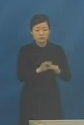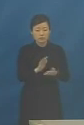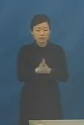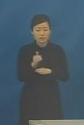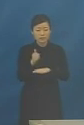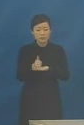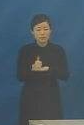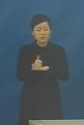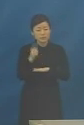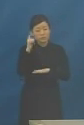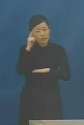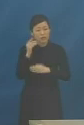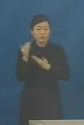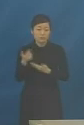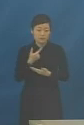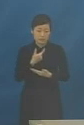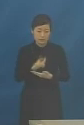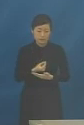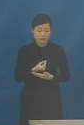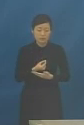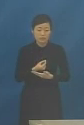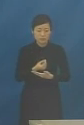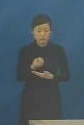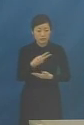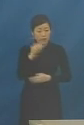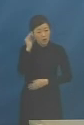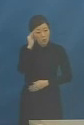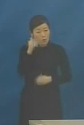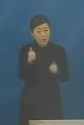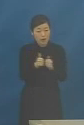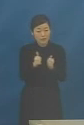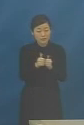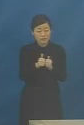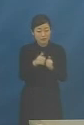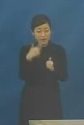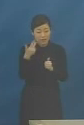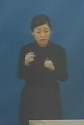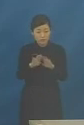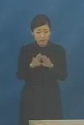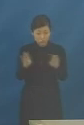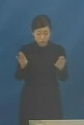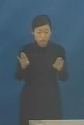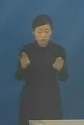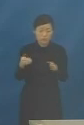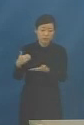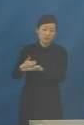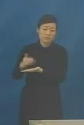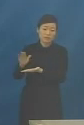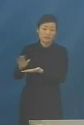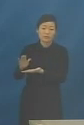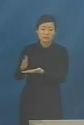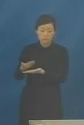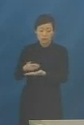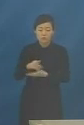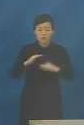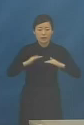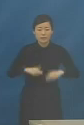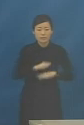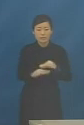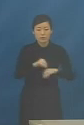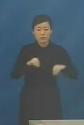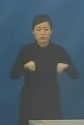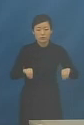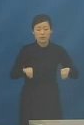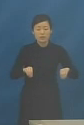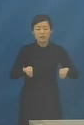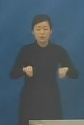したいのと顧問会議が来週開かれるという話がありましたがこの安全協定の改定協議会の